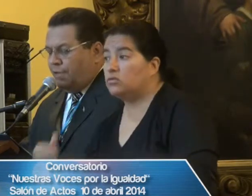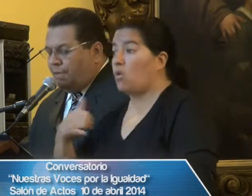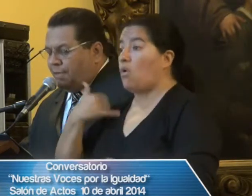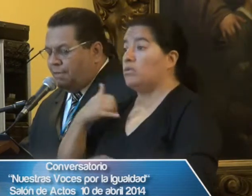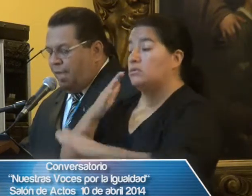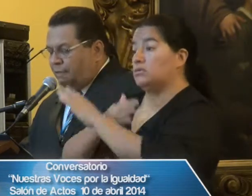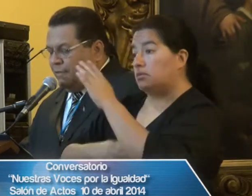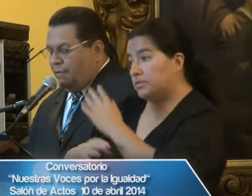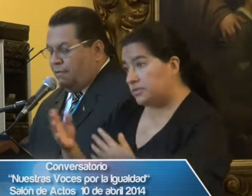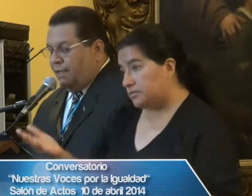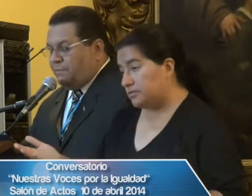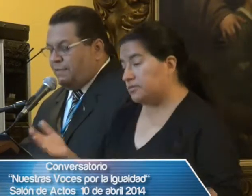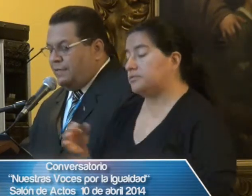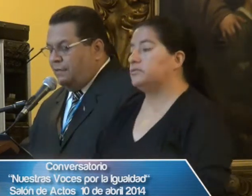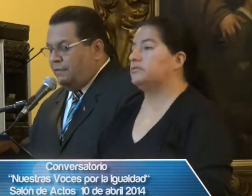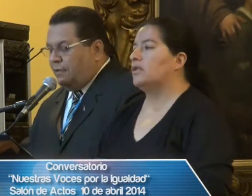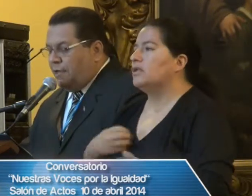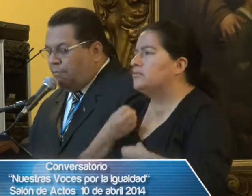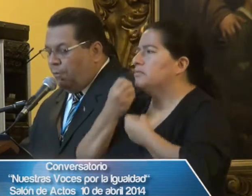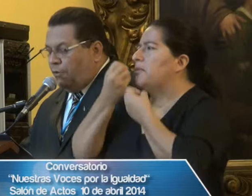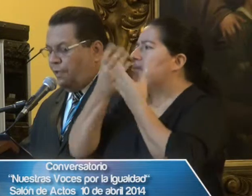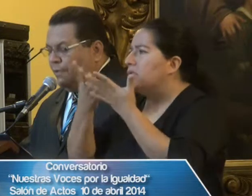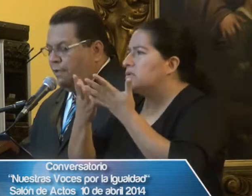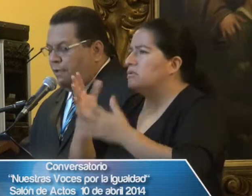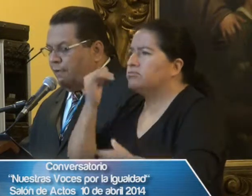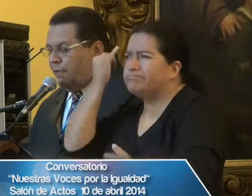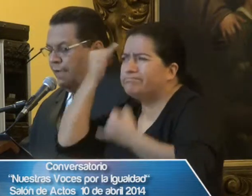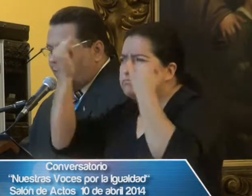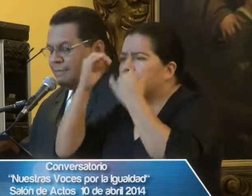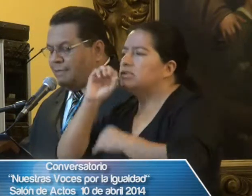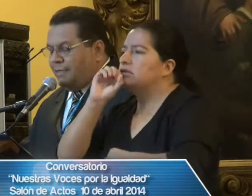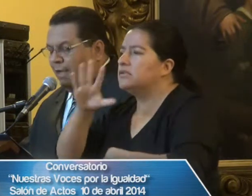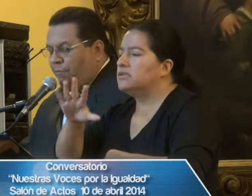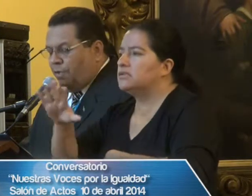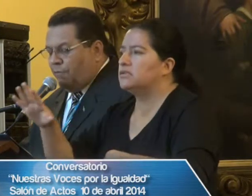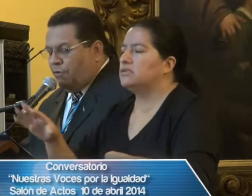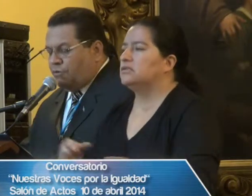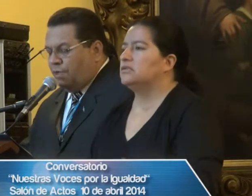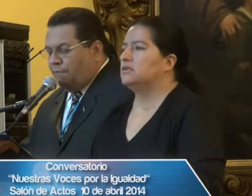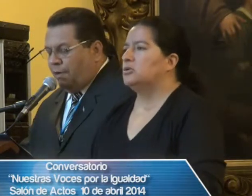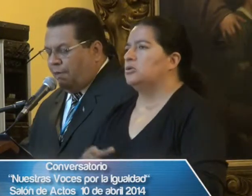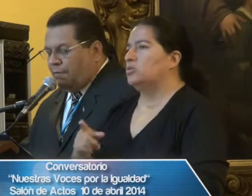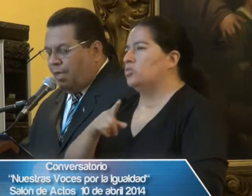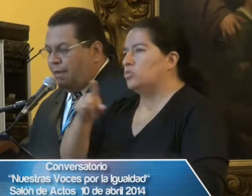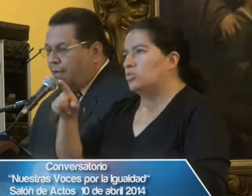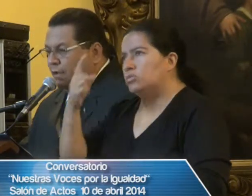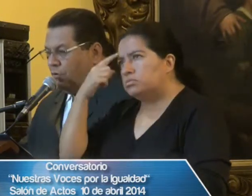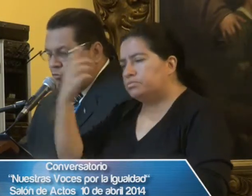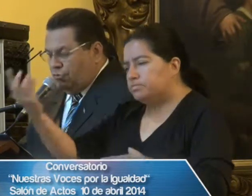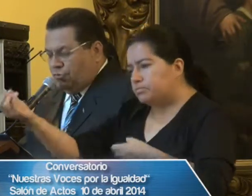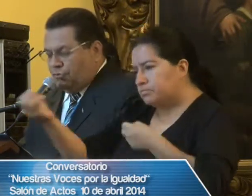discapacidad que expresan y proponen vías que podemos implementar juntos